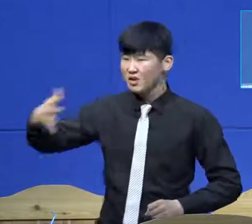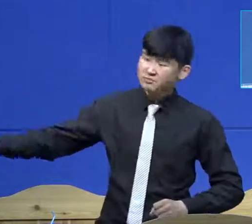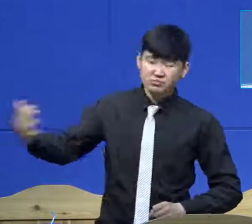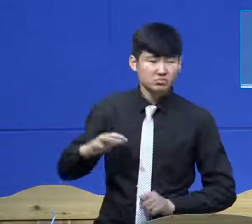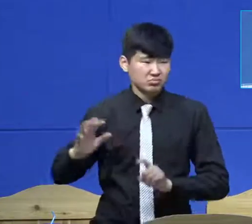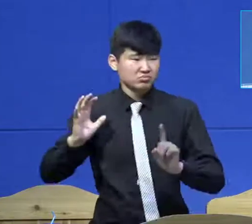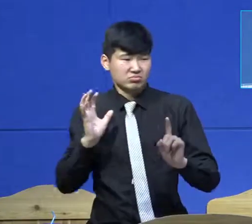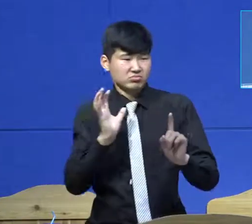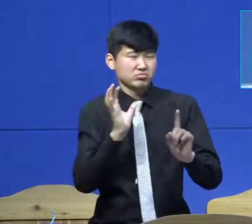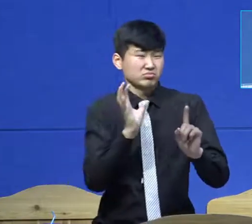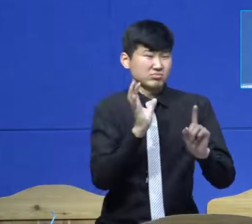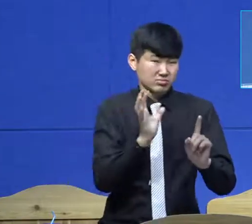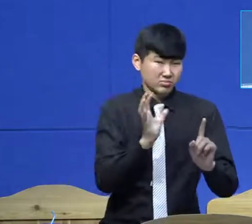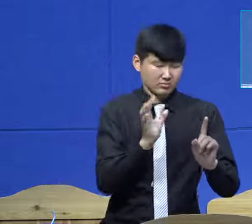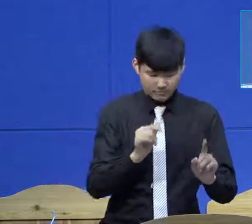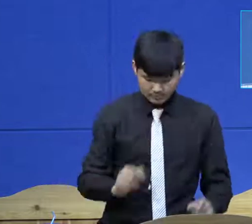байхдаа